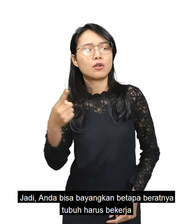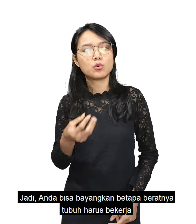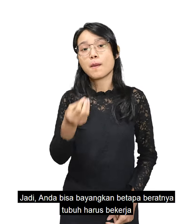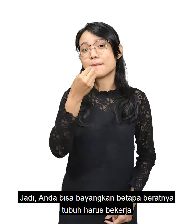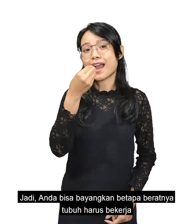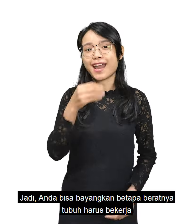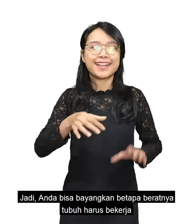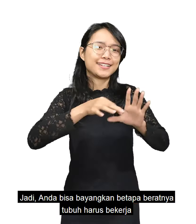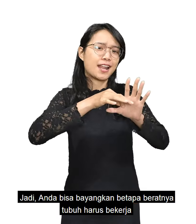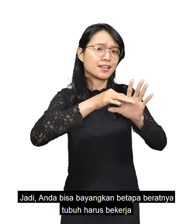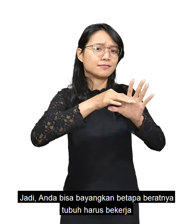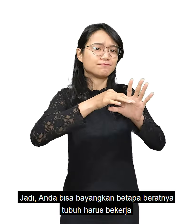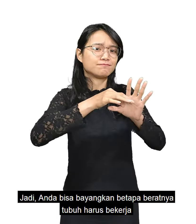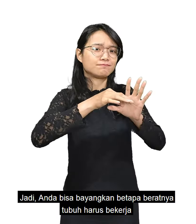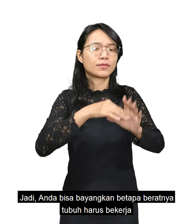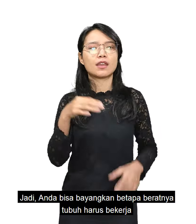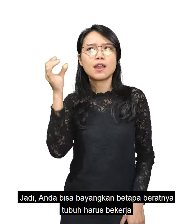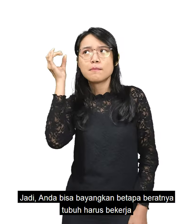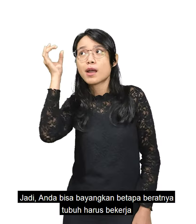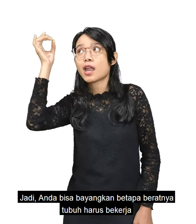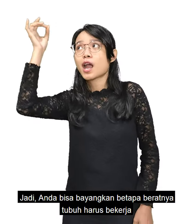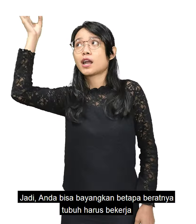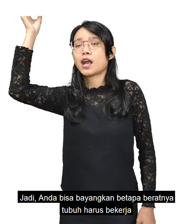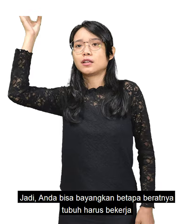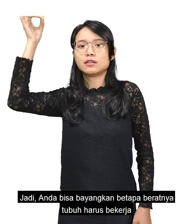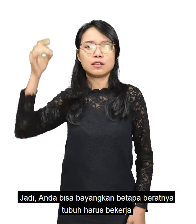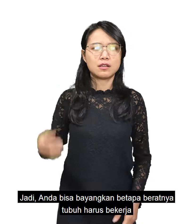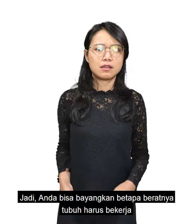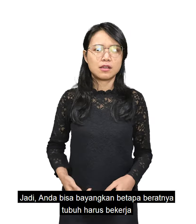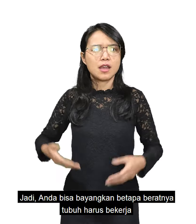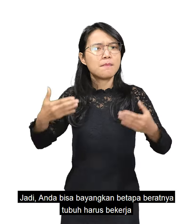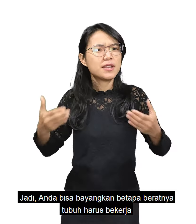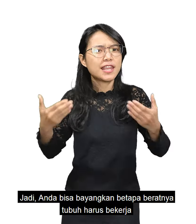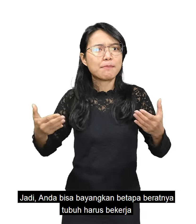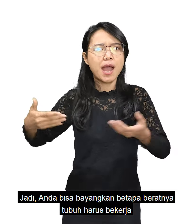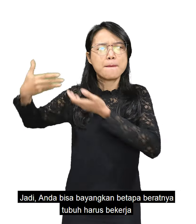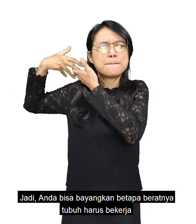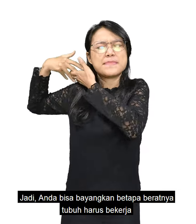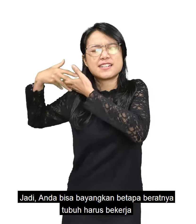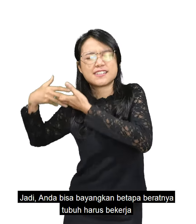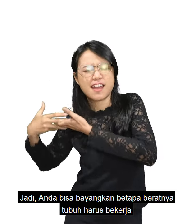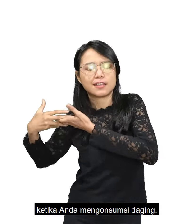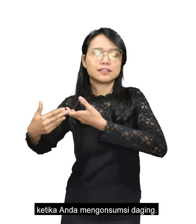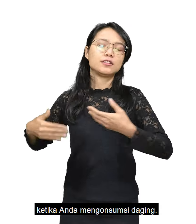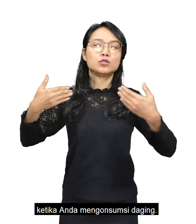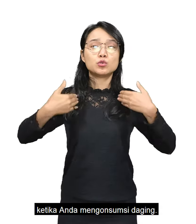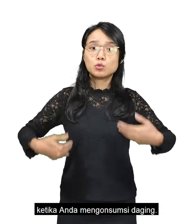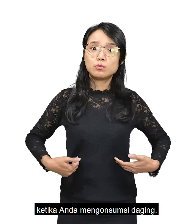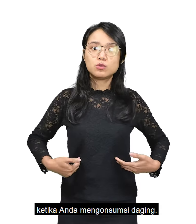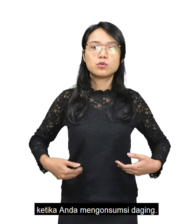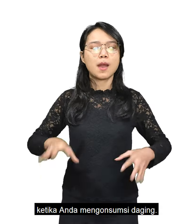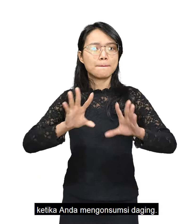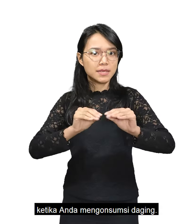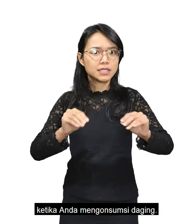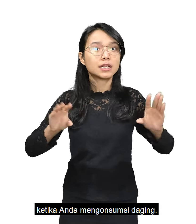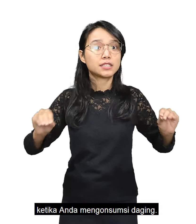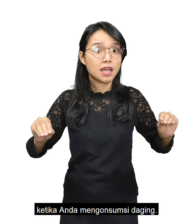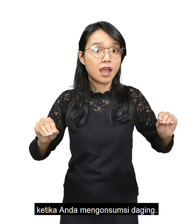bisa bayangkan betapa beratnya tubuh harus bekerja Ketika anda mengonsumsi